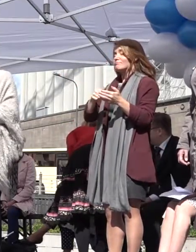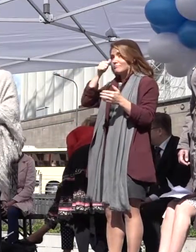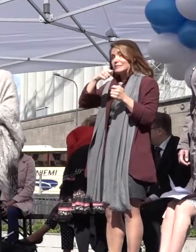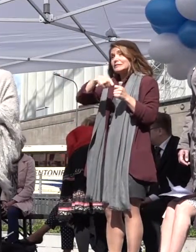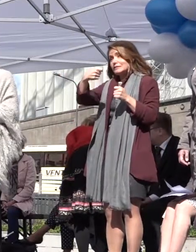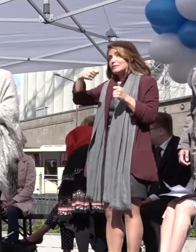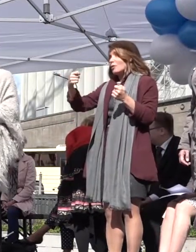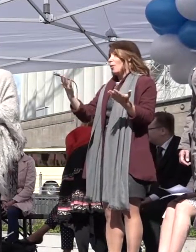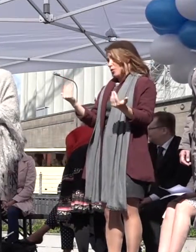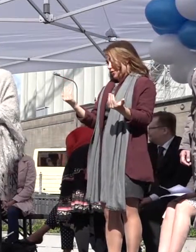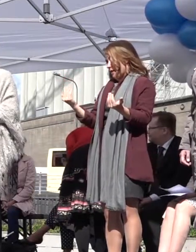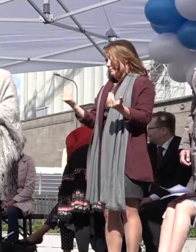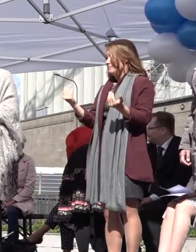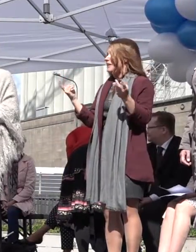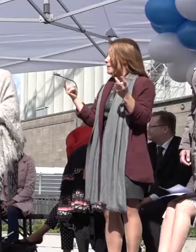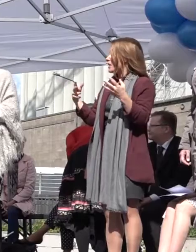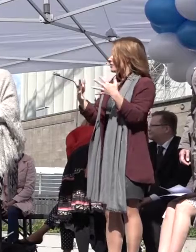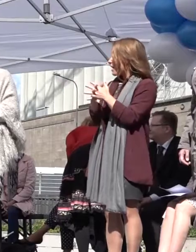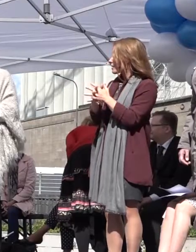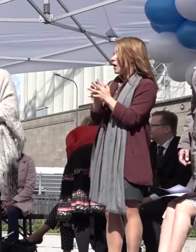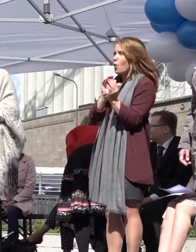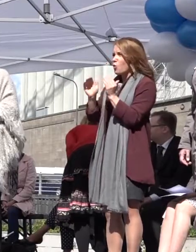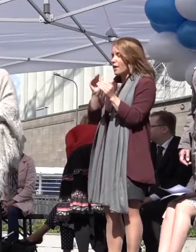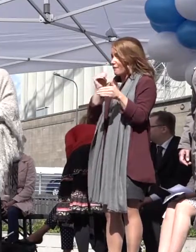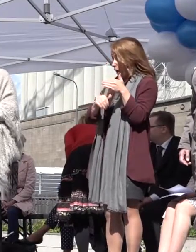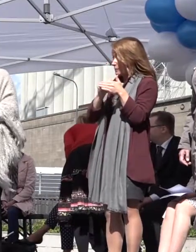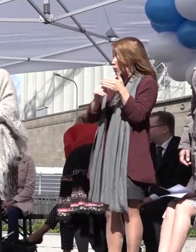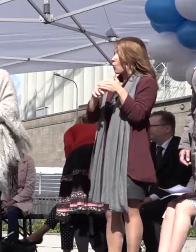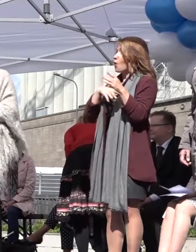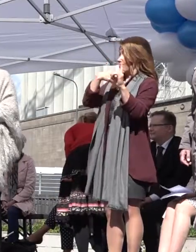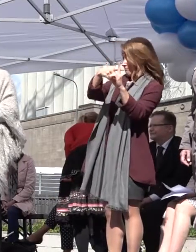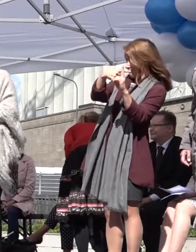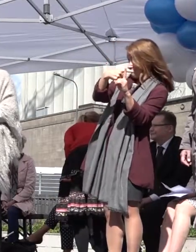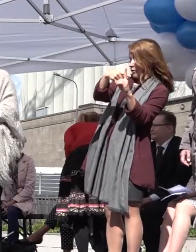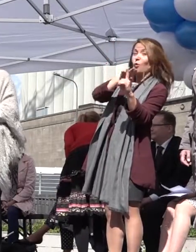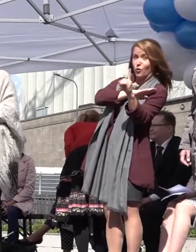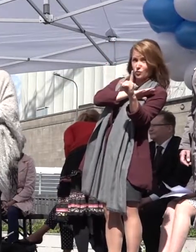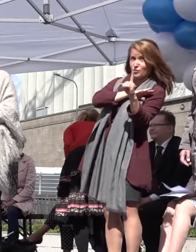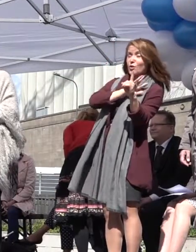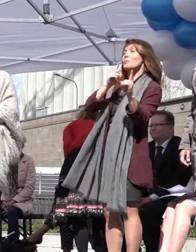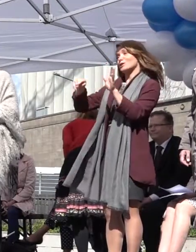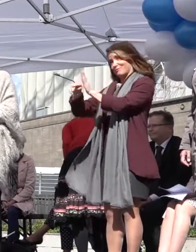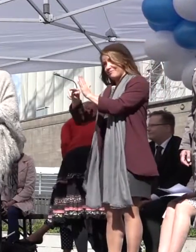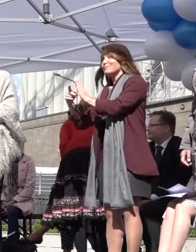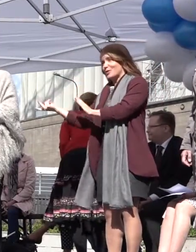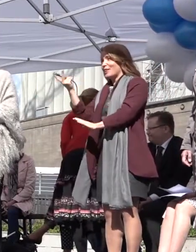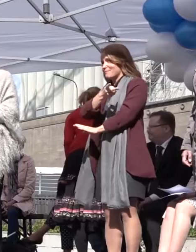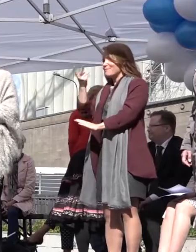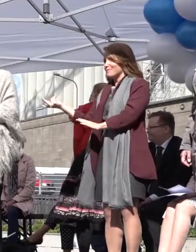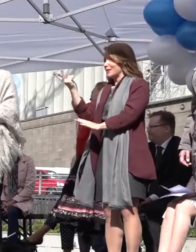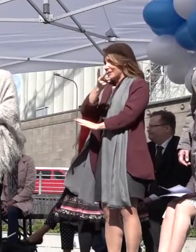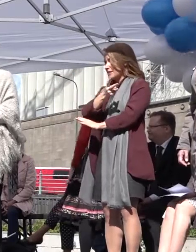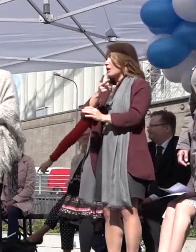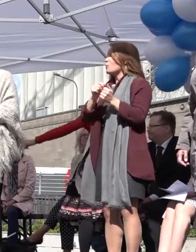kauan. Tällaisessa huolellisessa valmistautumisessa on hyvät puolensa ja on toki huonotkin puolensa, mutta sitten